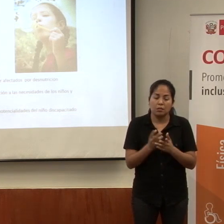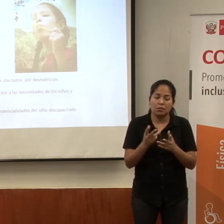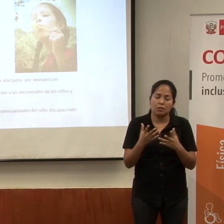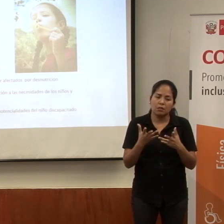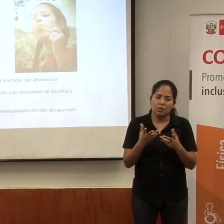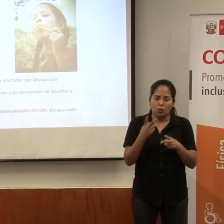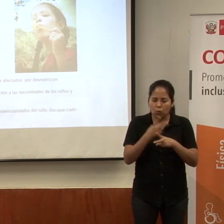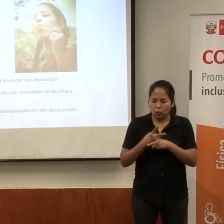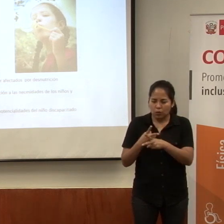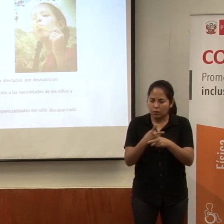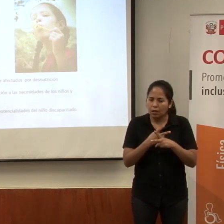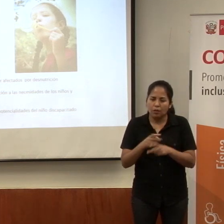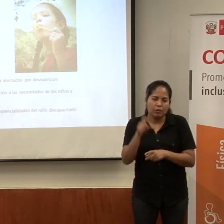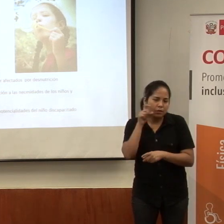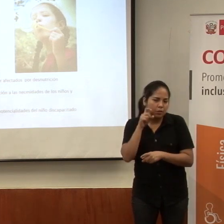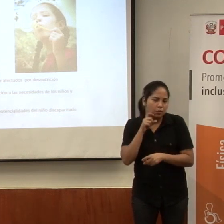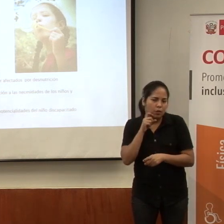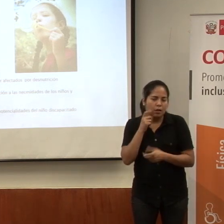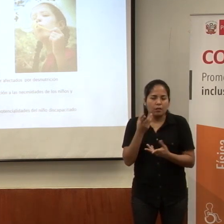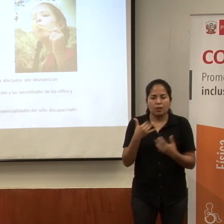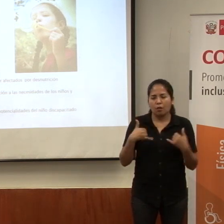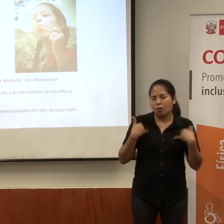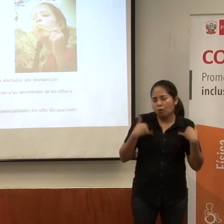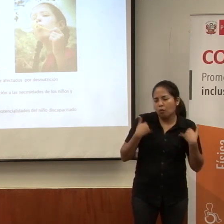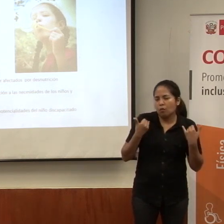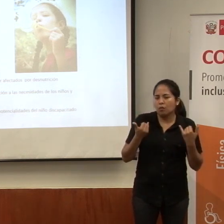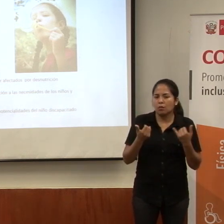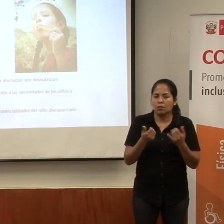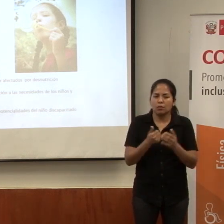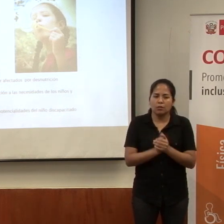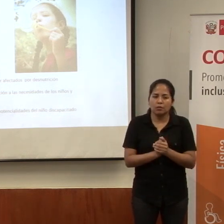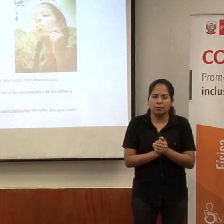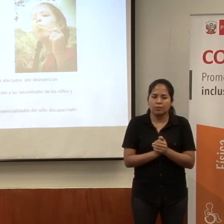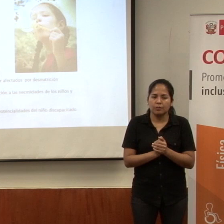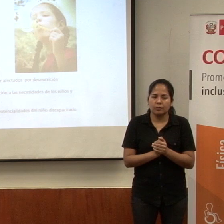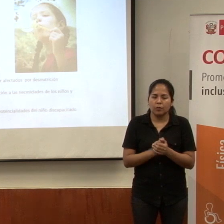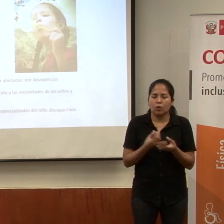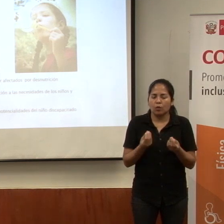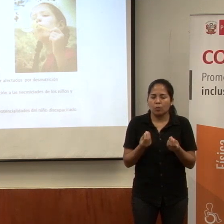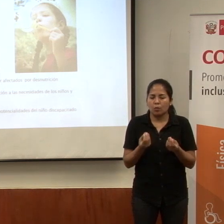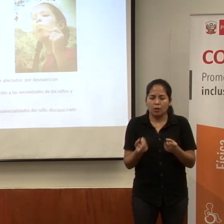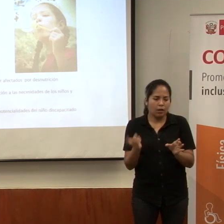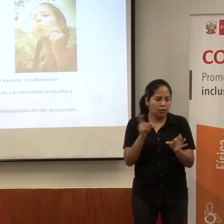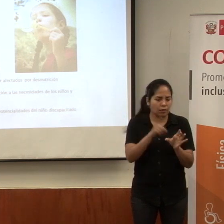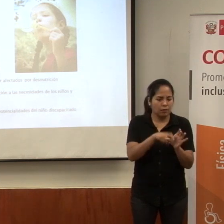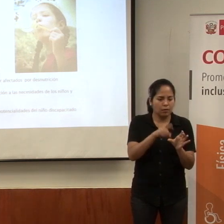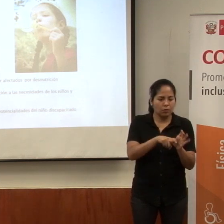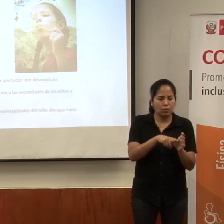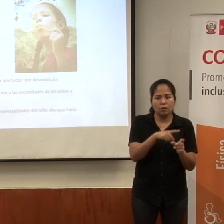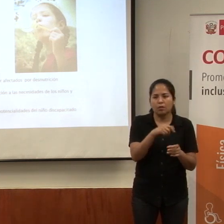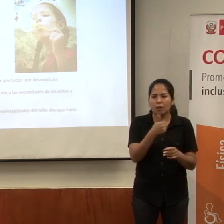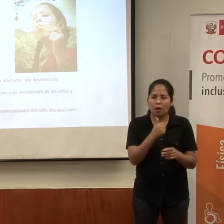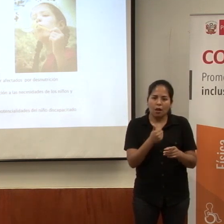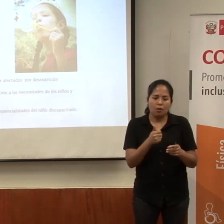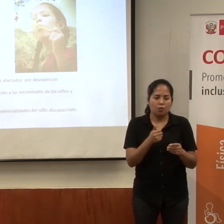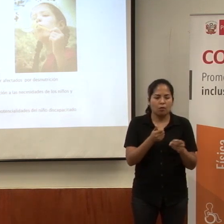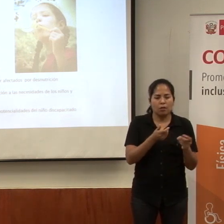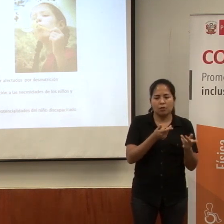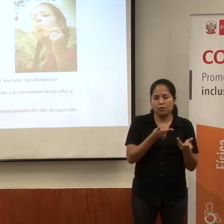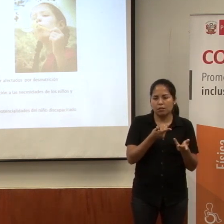en el caso de los adolescentes con discapacidad, el tema de acceso a servicios básicos como el agua y saneamiento,